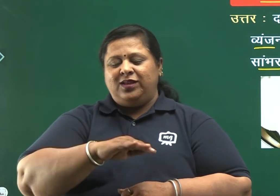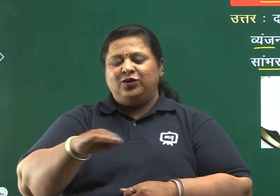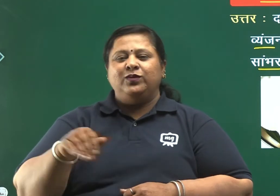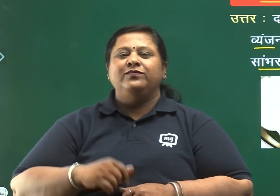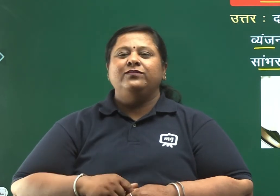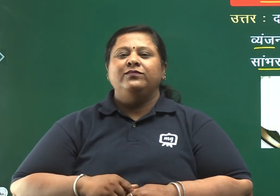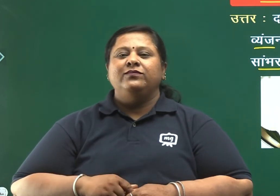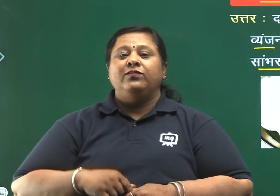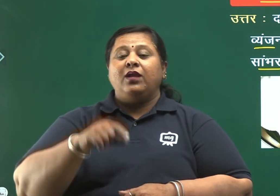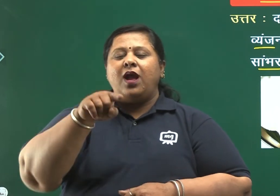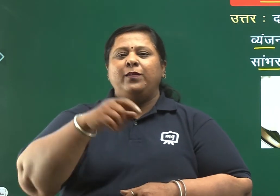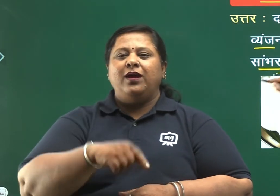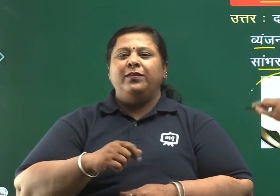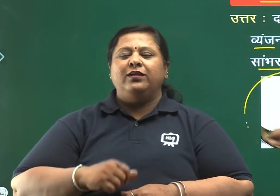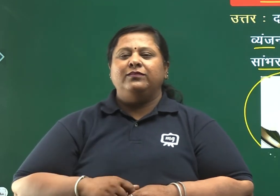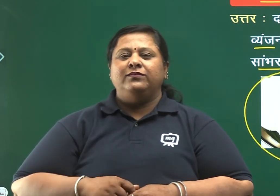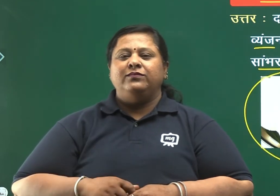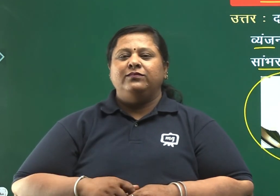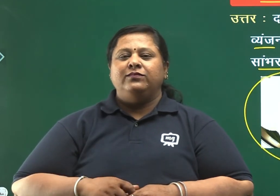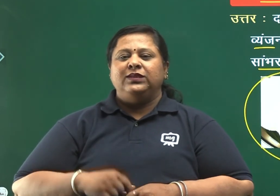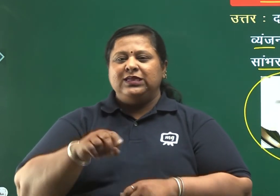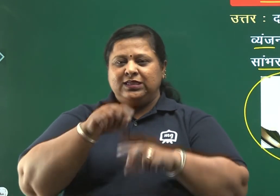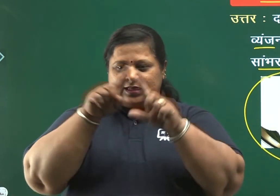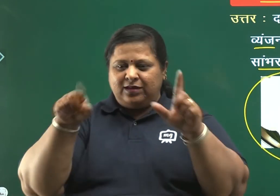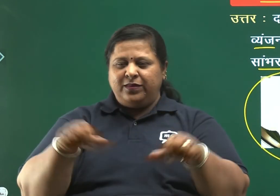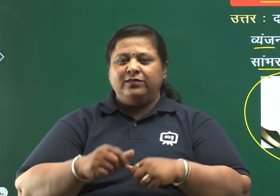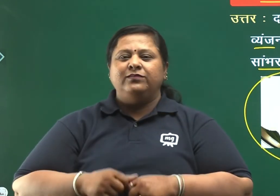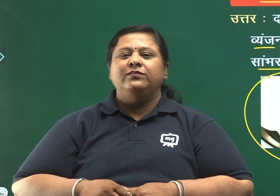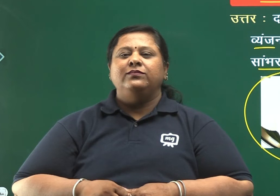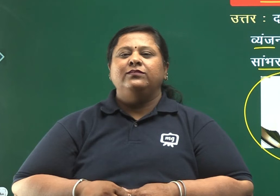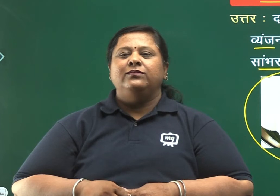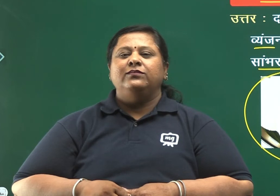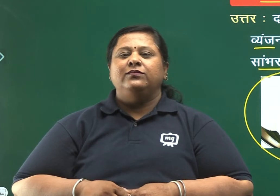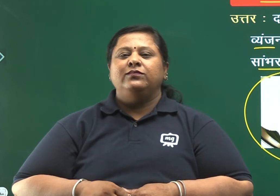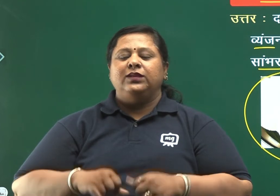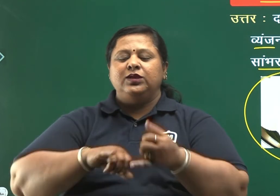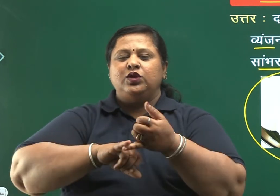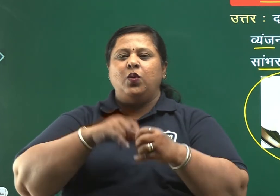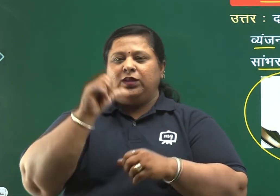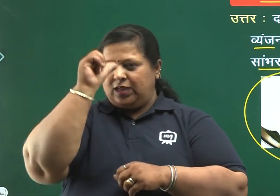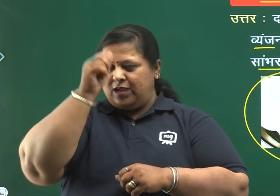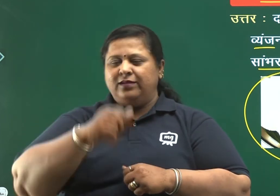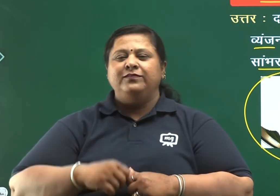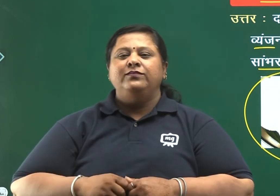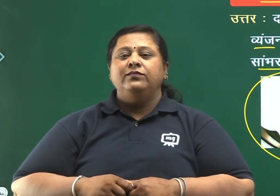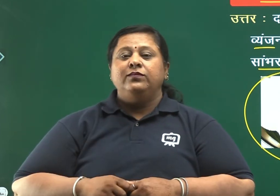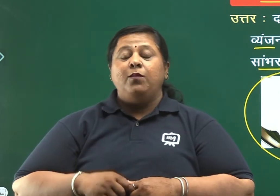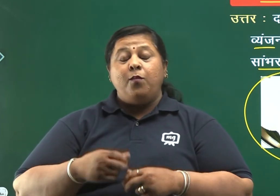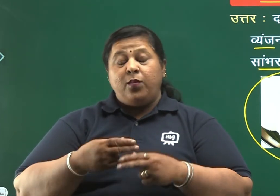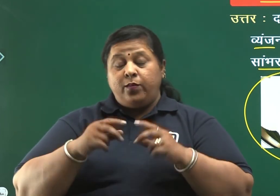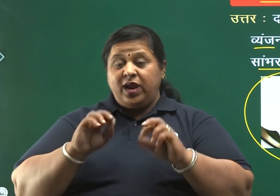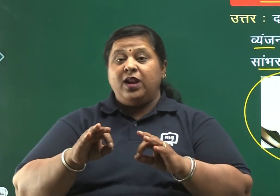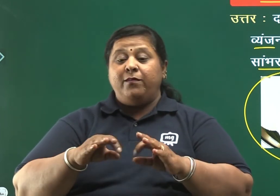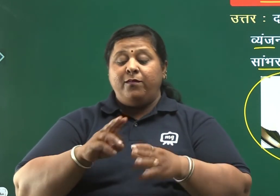बच्चों, आप यहाँ पर इस चित्र में दक्षिण भारत का प्रमुख